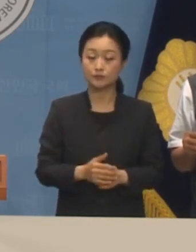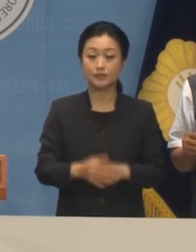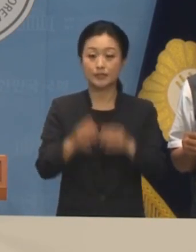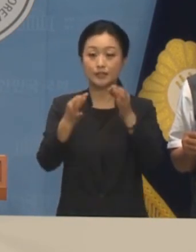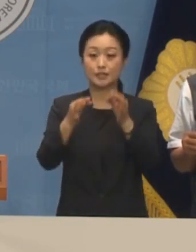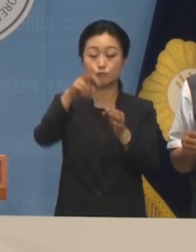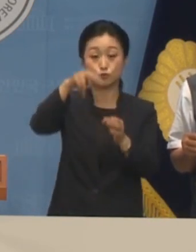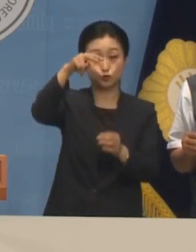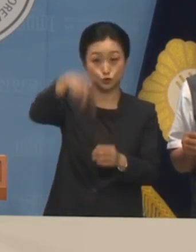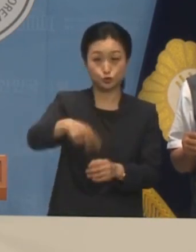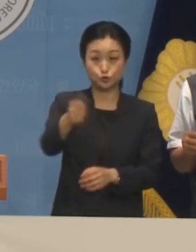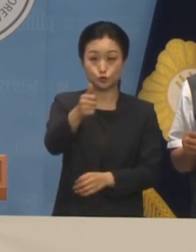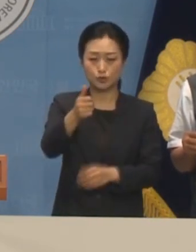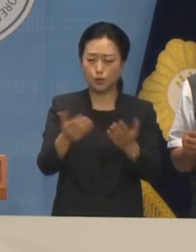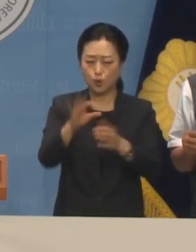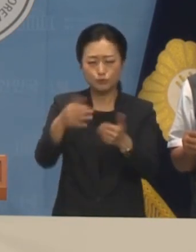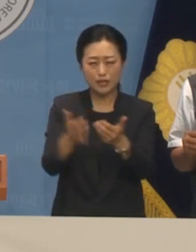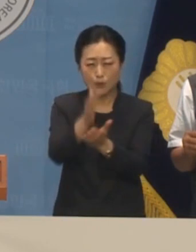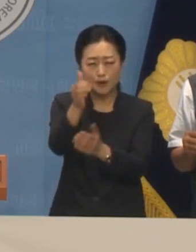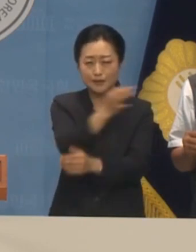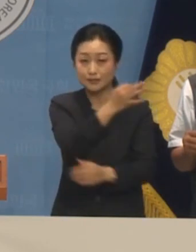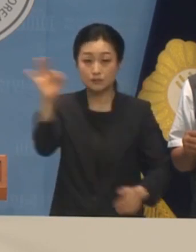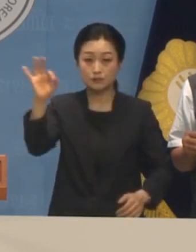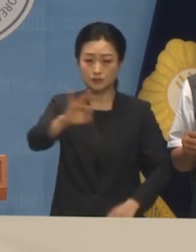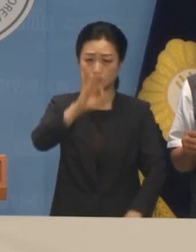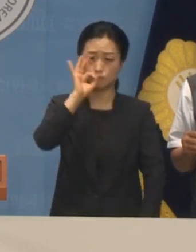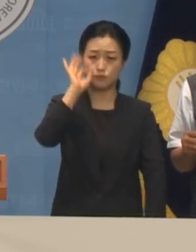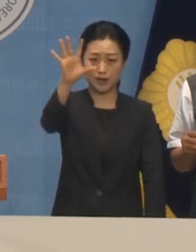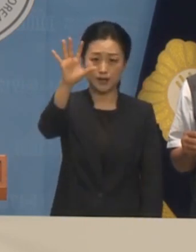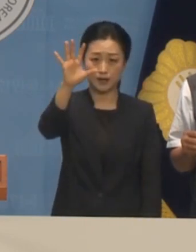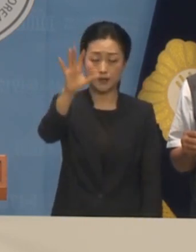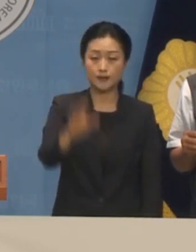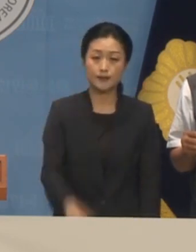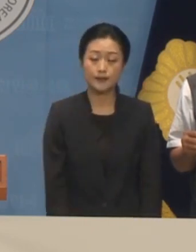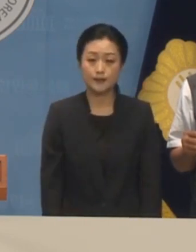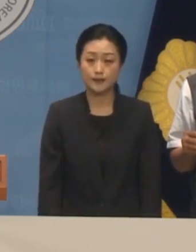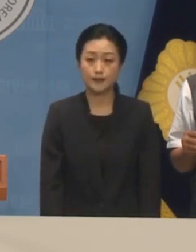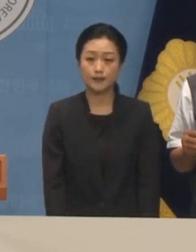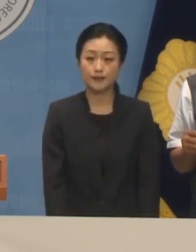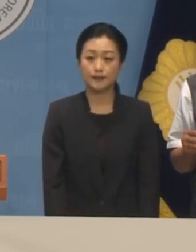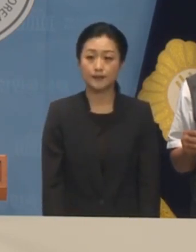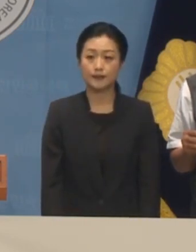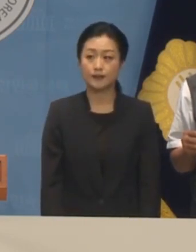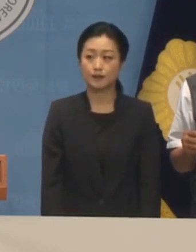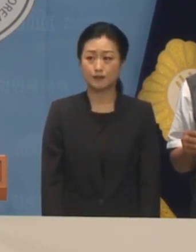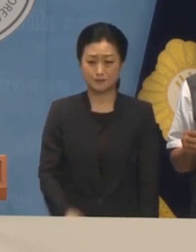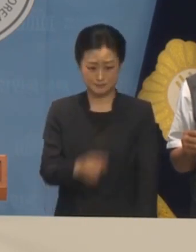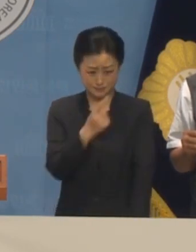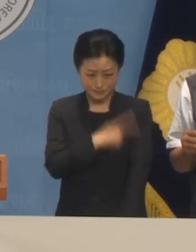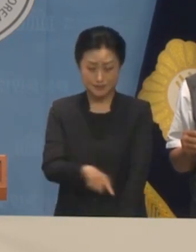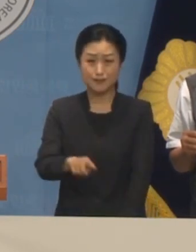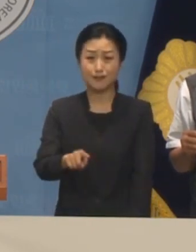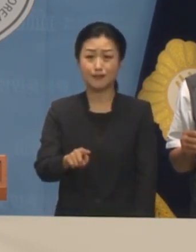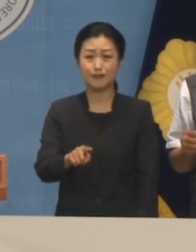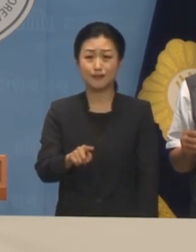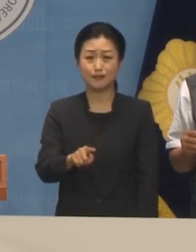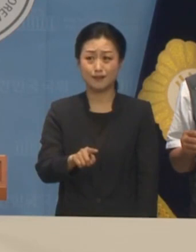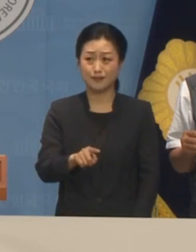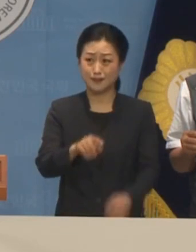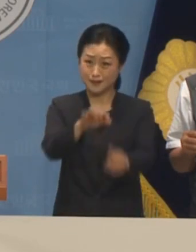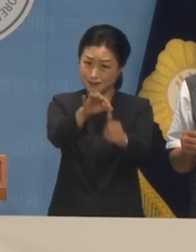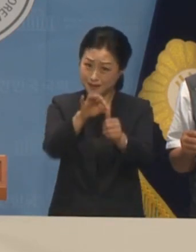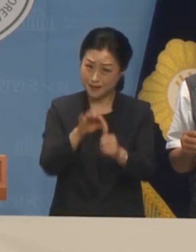고용 노동부 장관으로 인정할 수 없습니다 아니 이런 자격도 안 되는 사람을